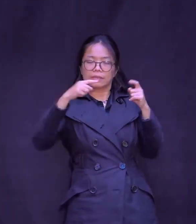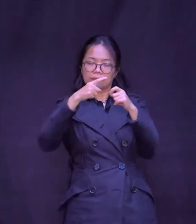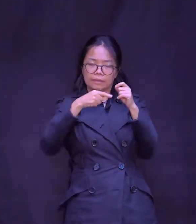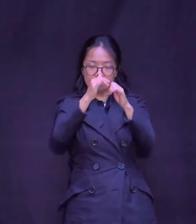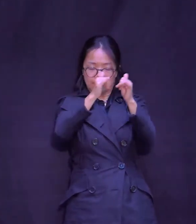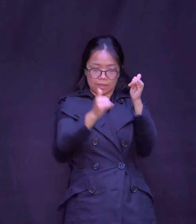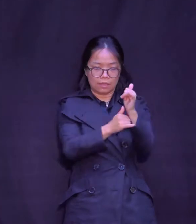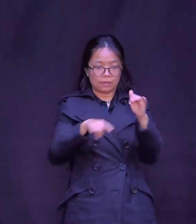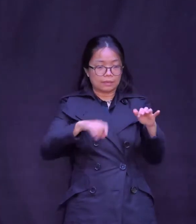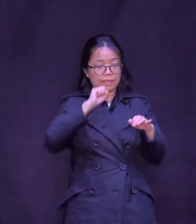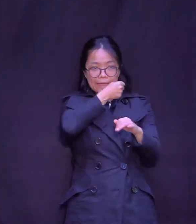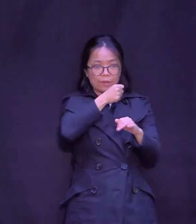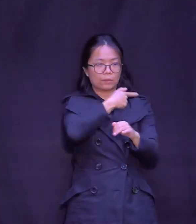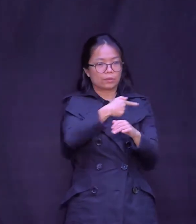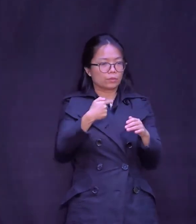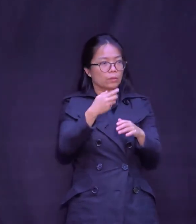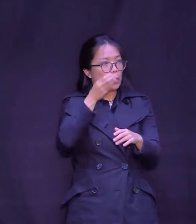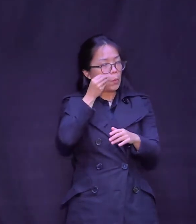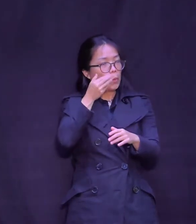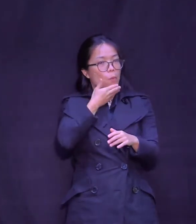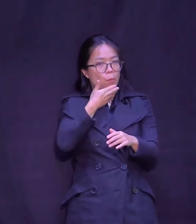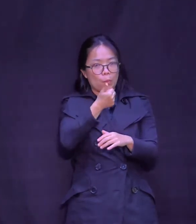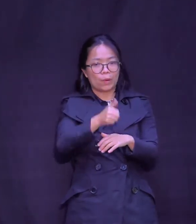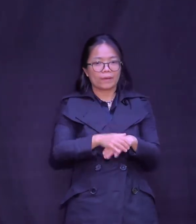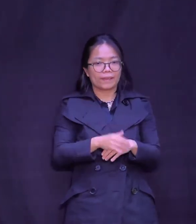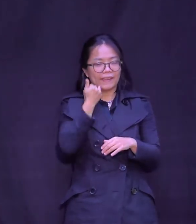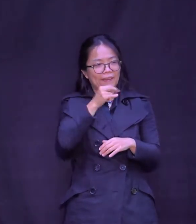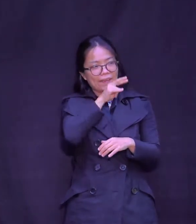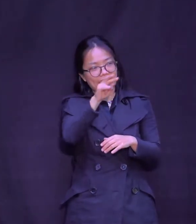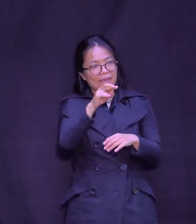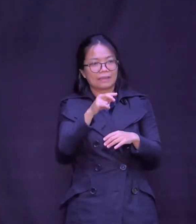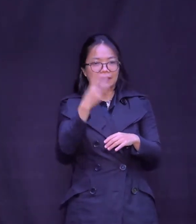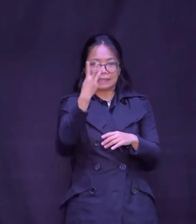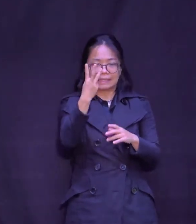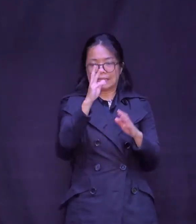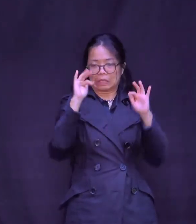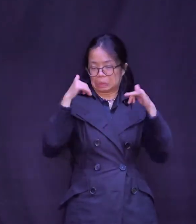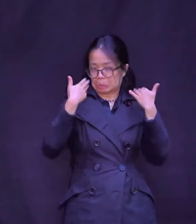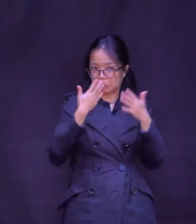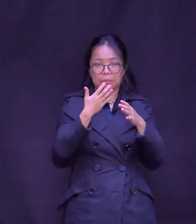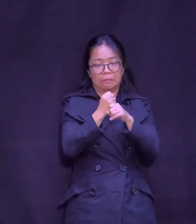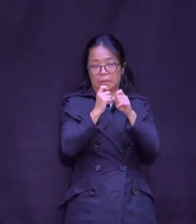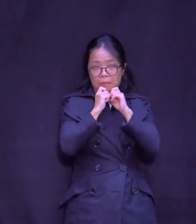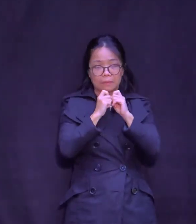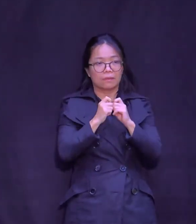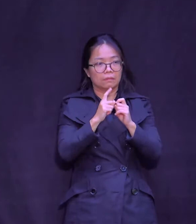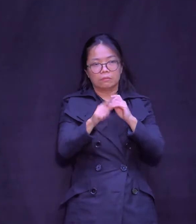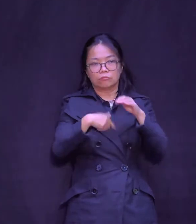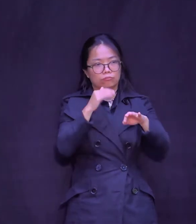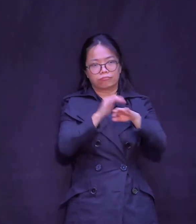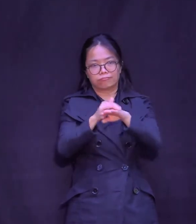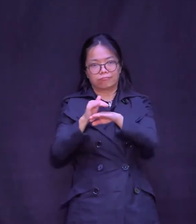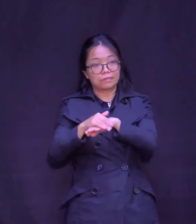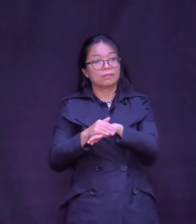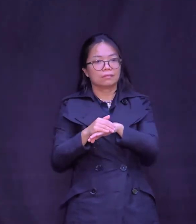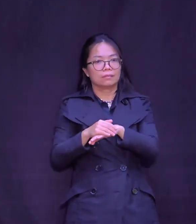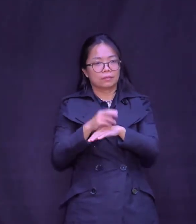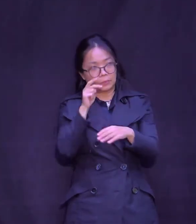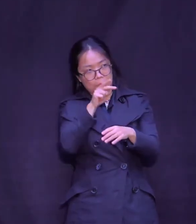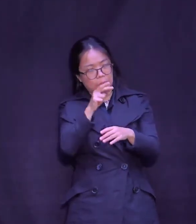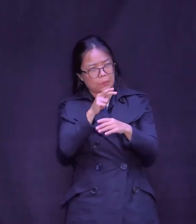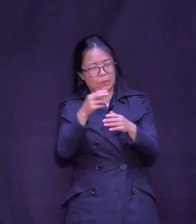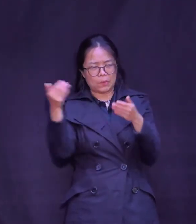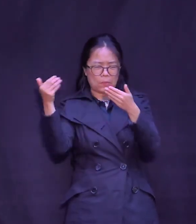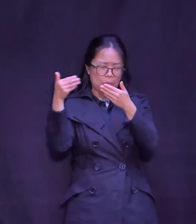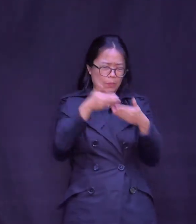其实算是非常有眼福啊，可以看到三支作品都是经典作品，才经得起考验